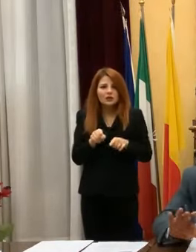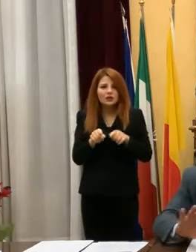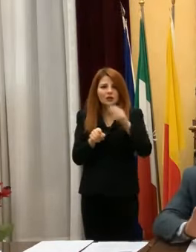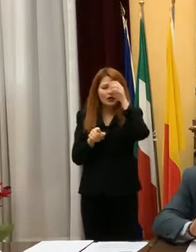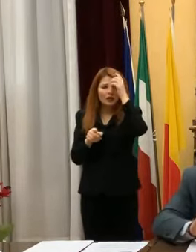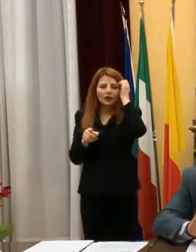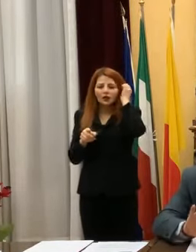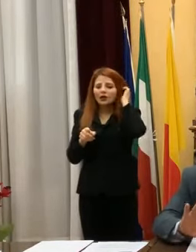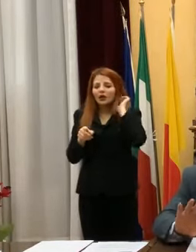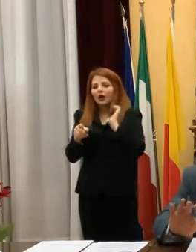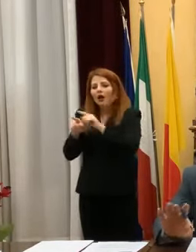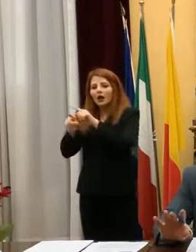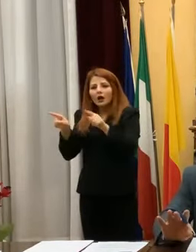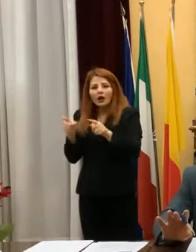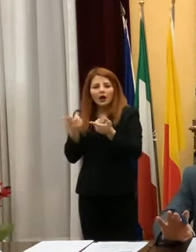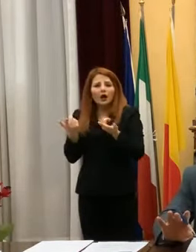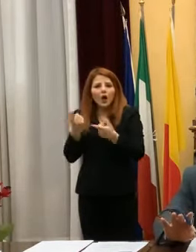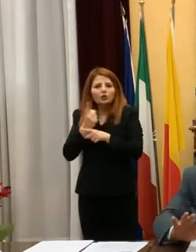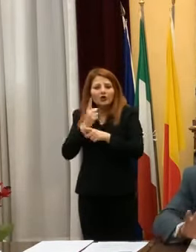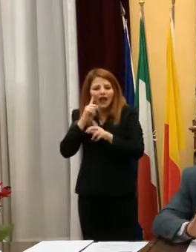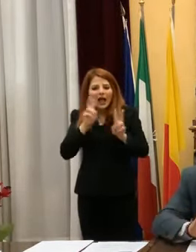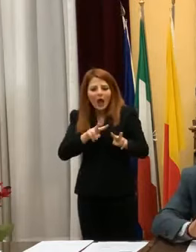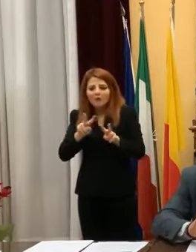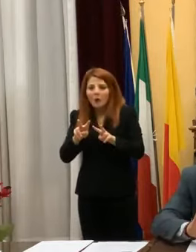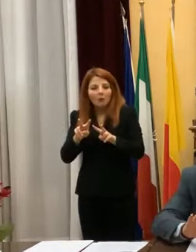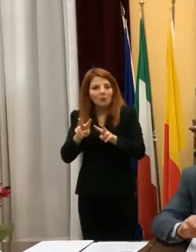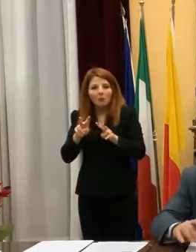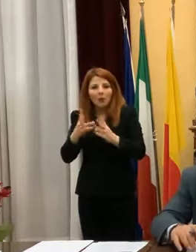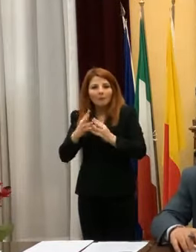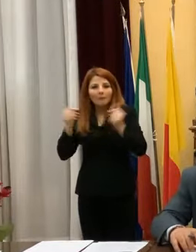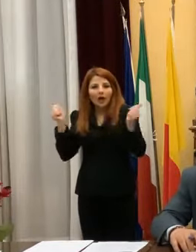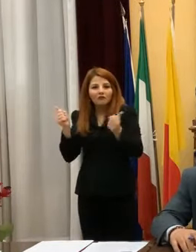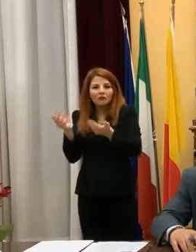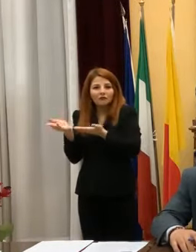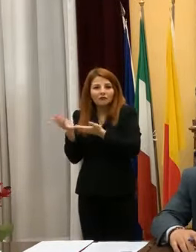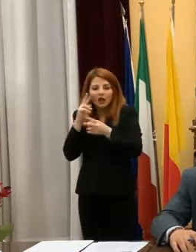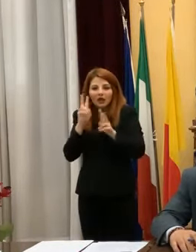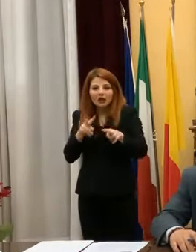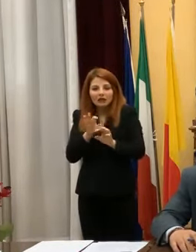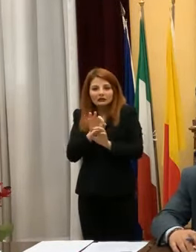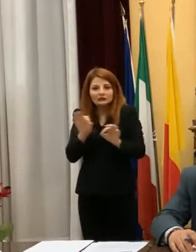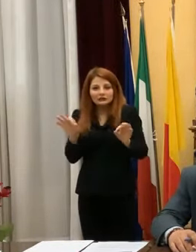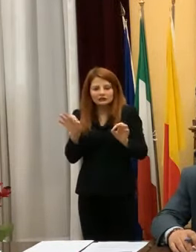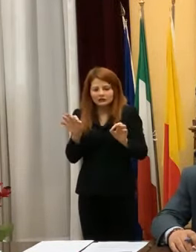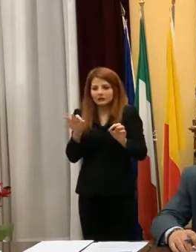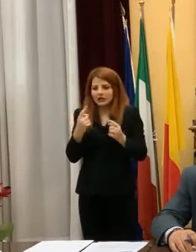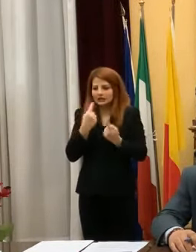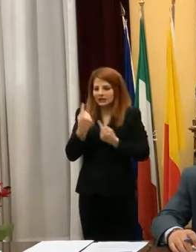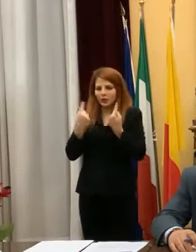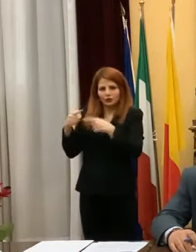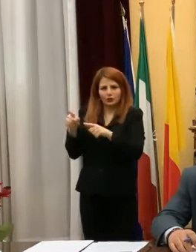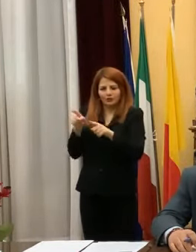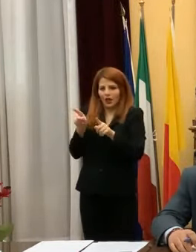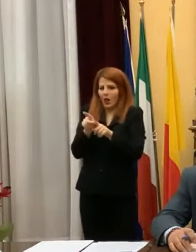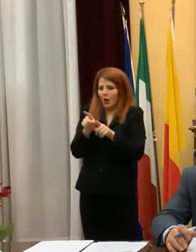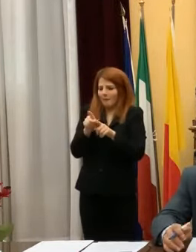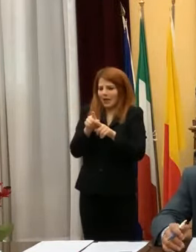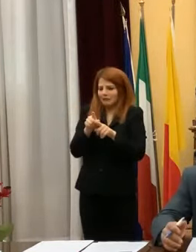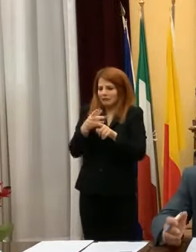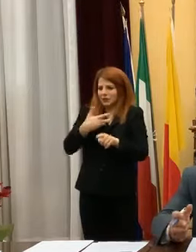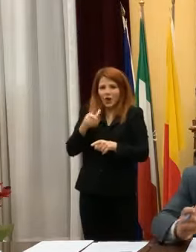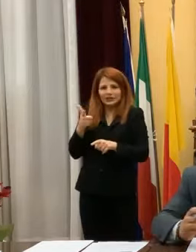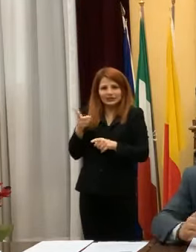sembravano essere scomparsi, quasi un clima surreale. Fatta eccezione per le